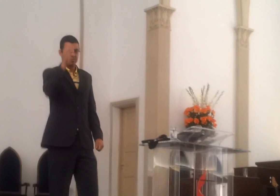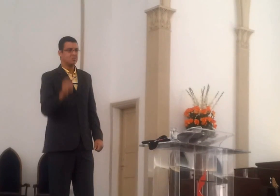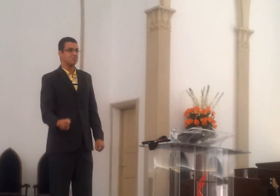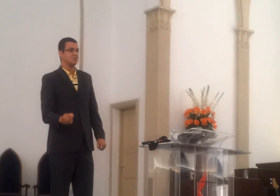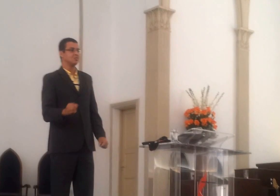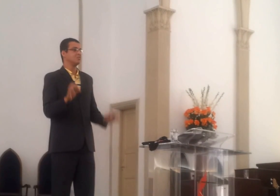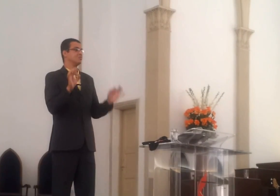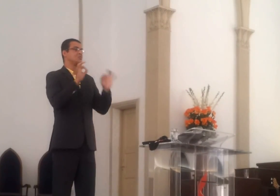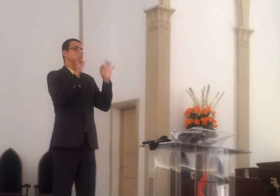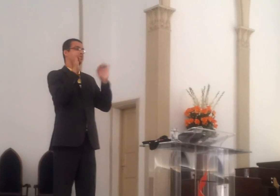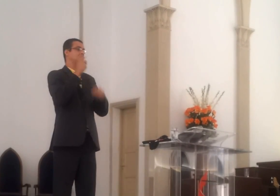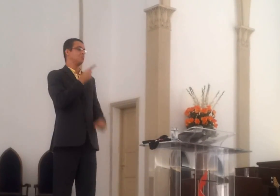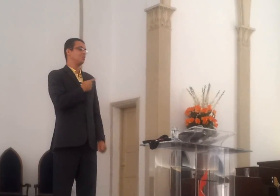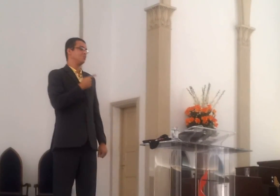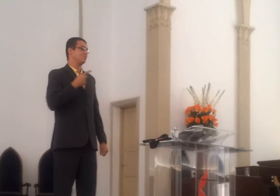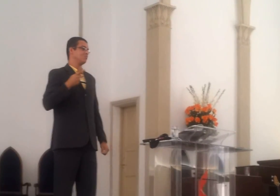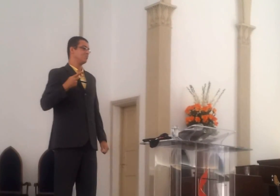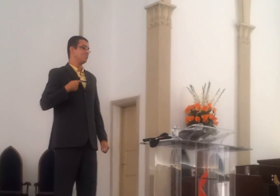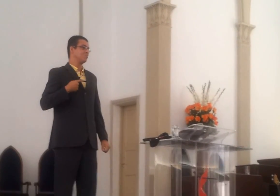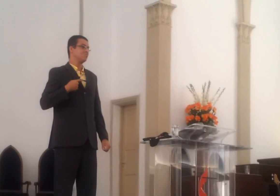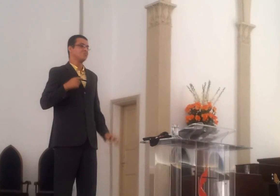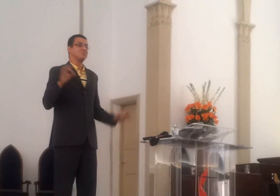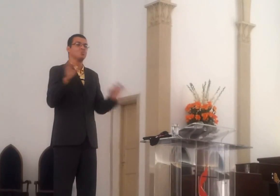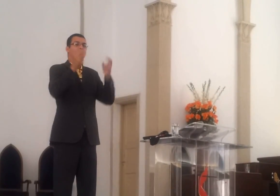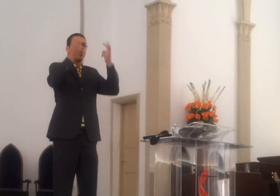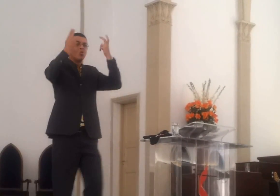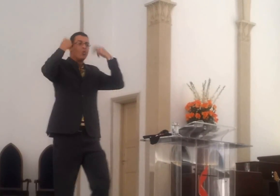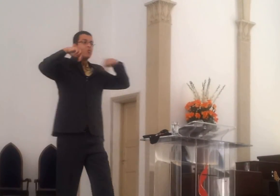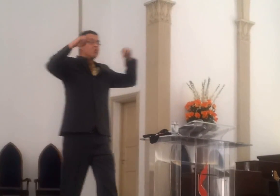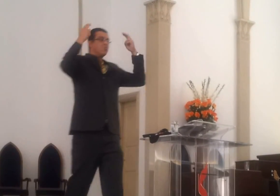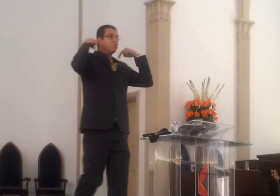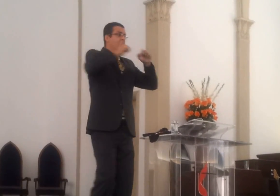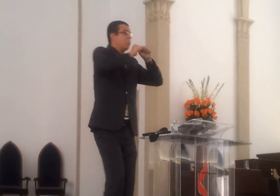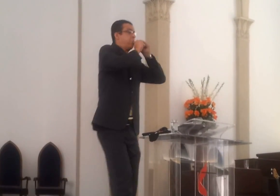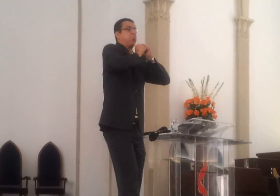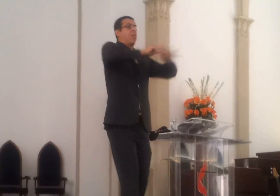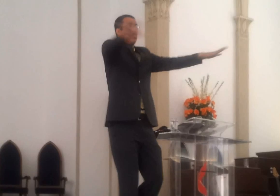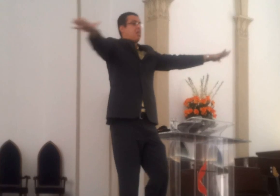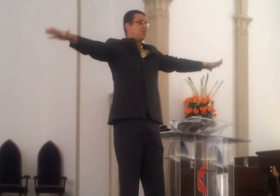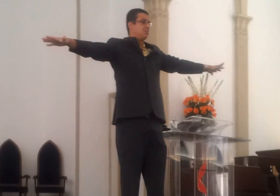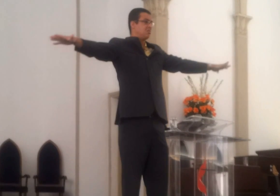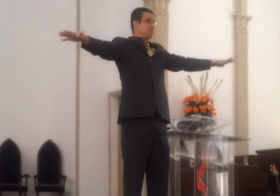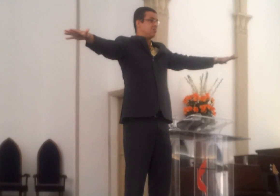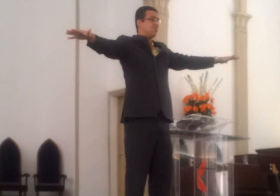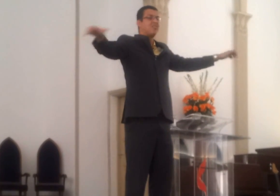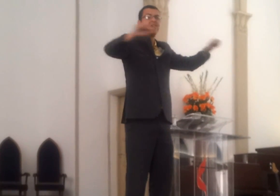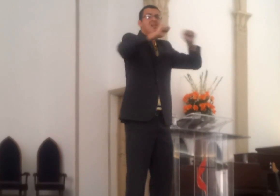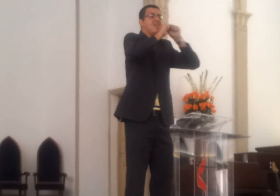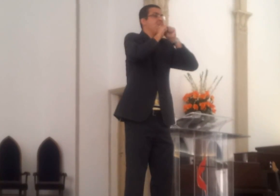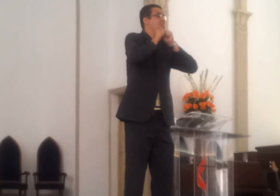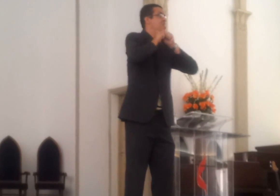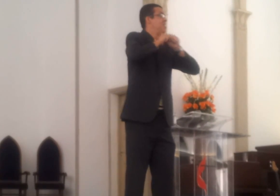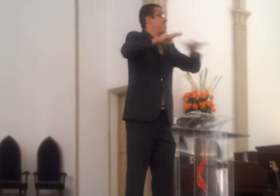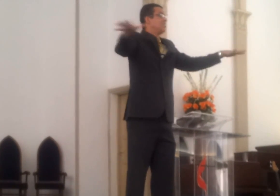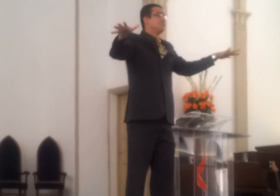quê? Ele é o pastor, você acha que as pessoas não têm pastor. São ovelhas perdidas, ovelhas espalhadas.